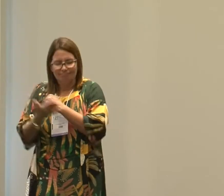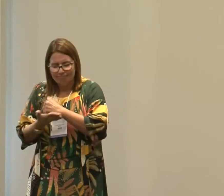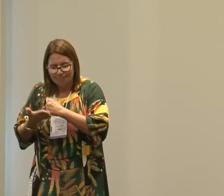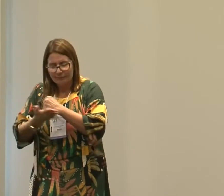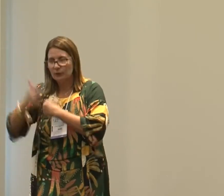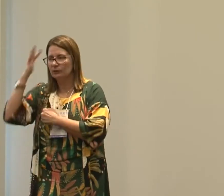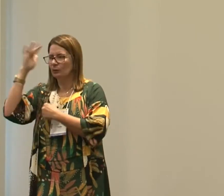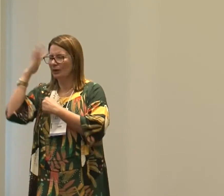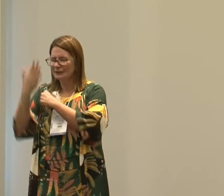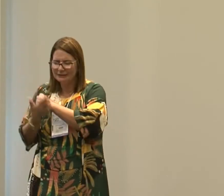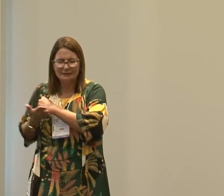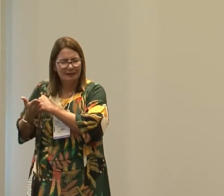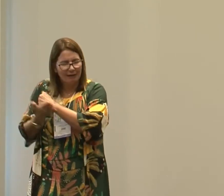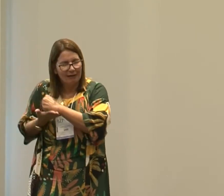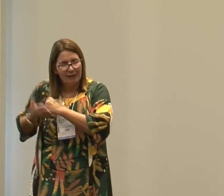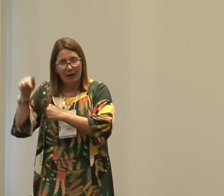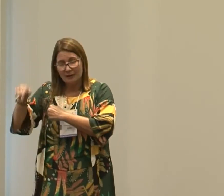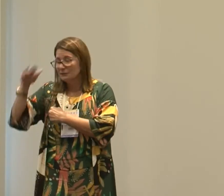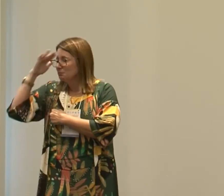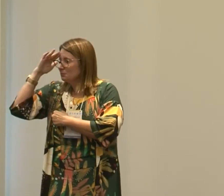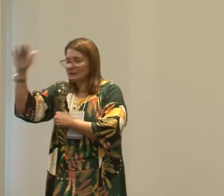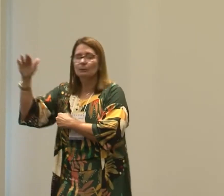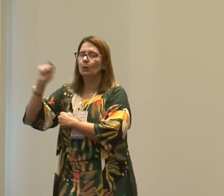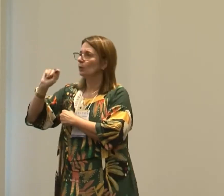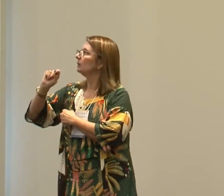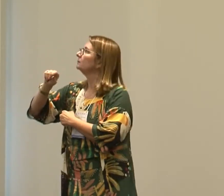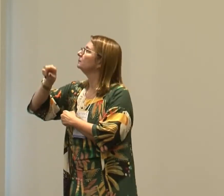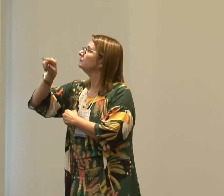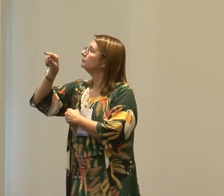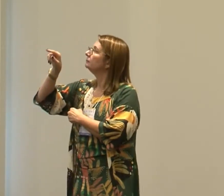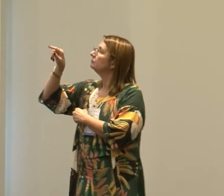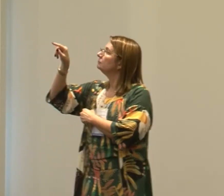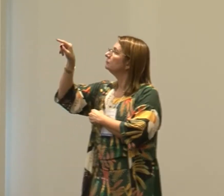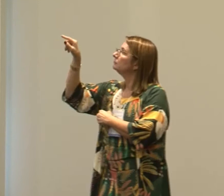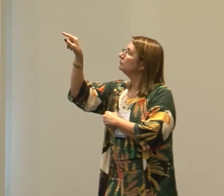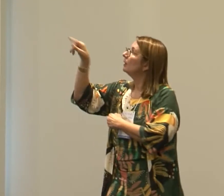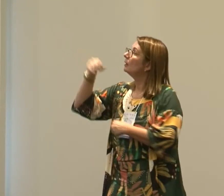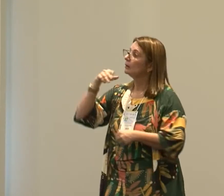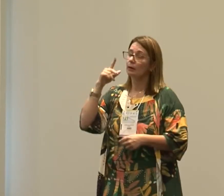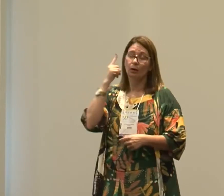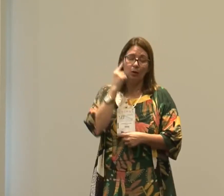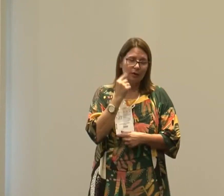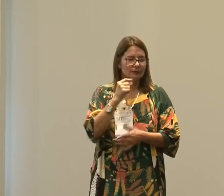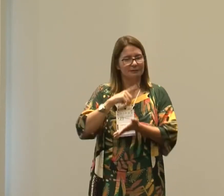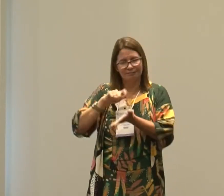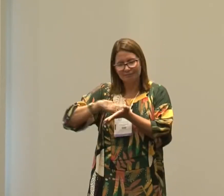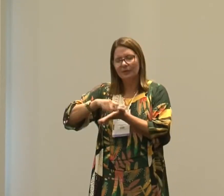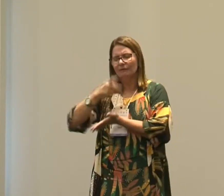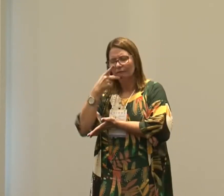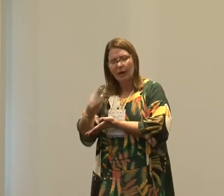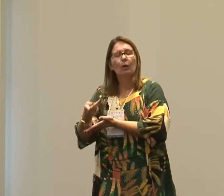Primeiramente, eu vou falar sobre a minha base teórica, que é muito importante.